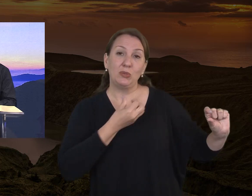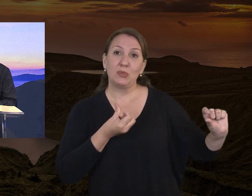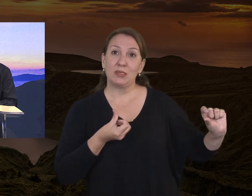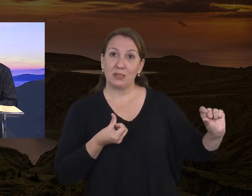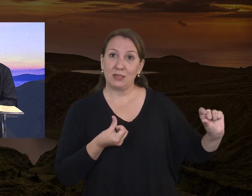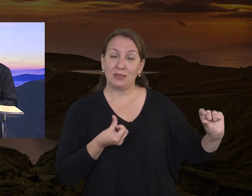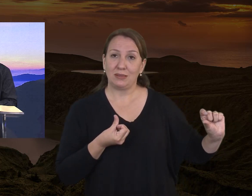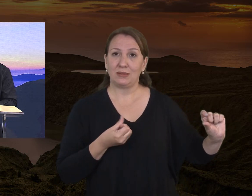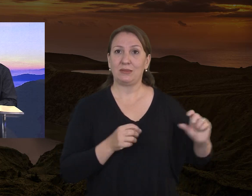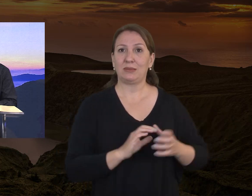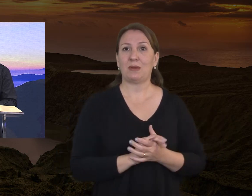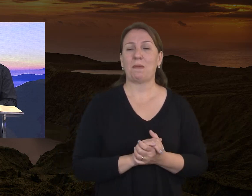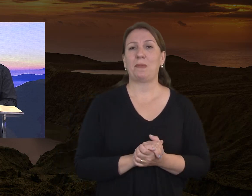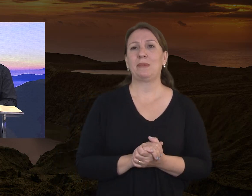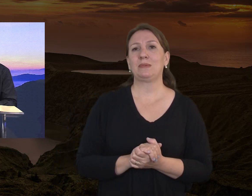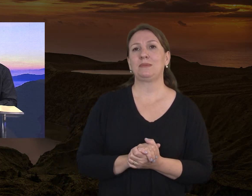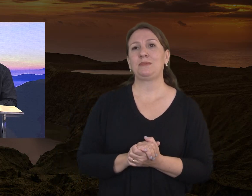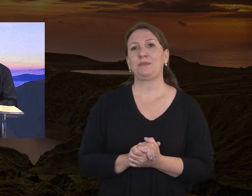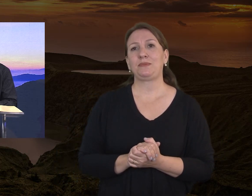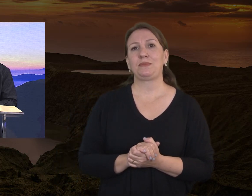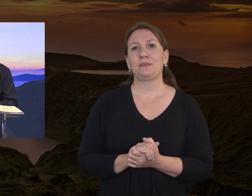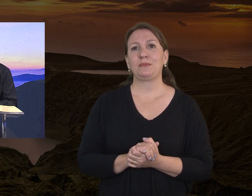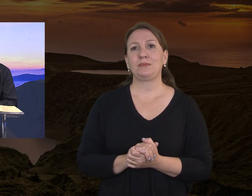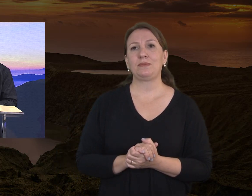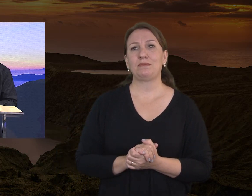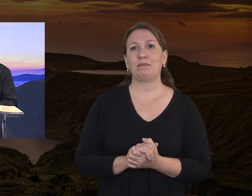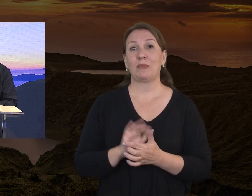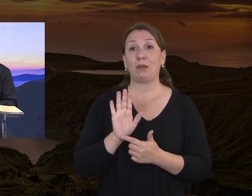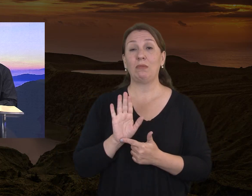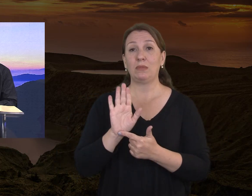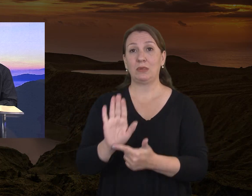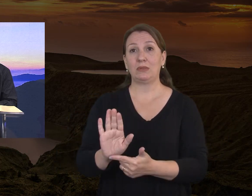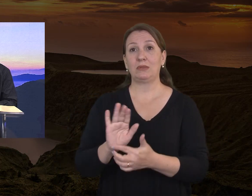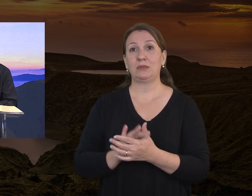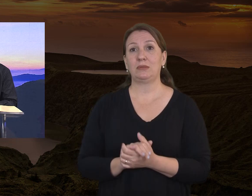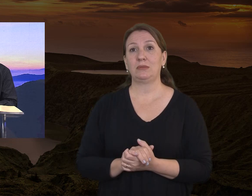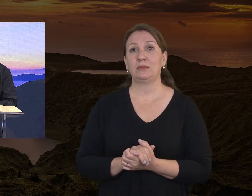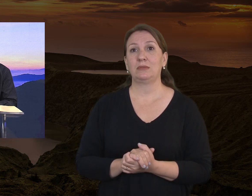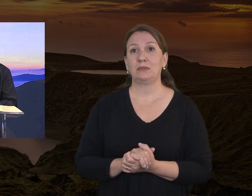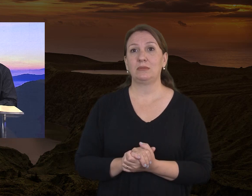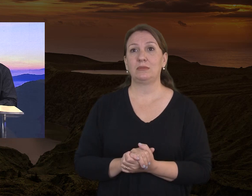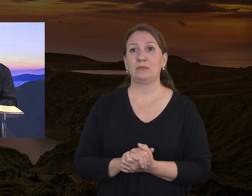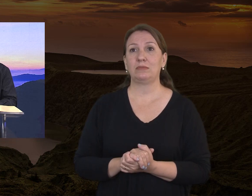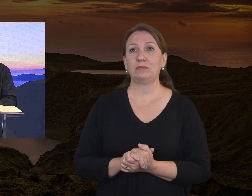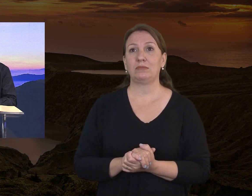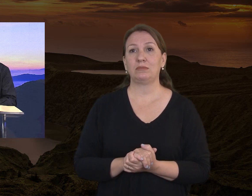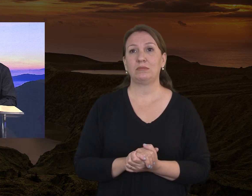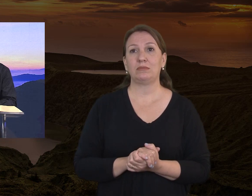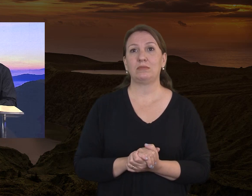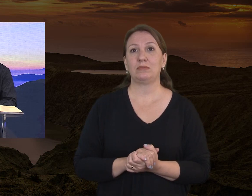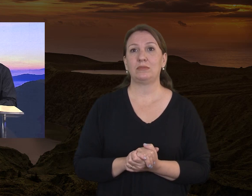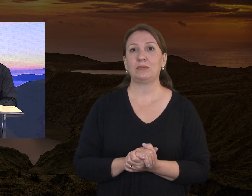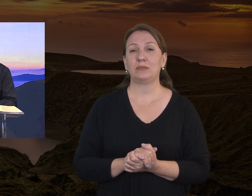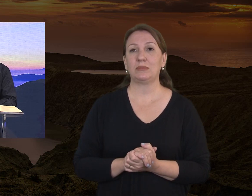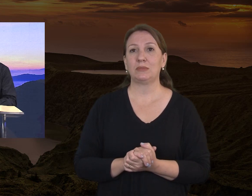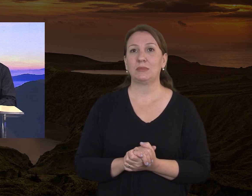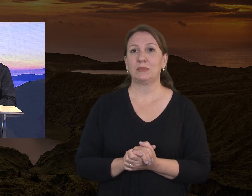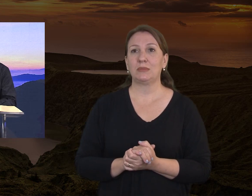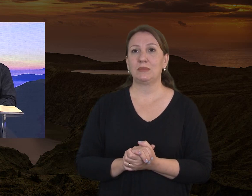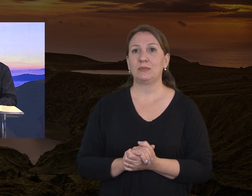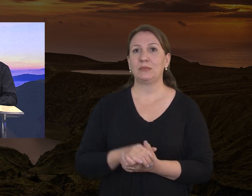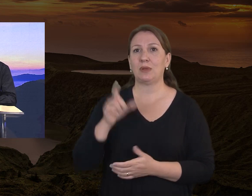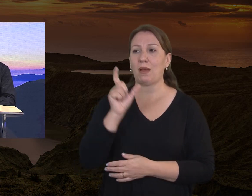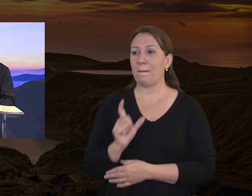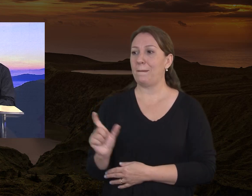Aqui diz assim: A expressão original grega, aqui traduzida